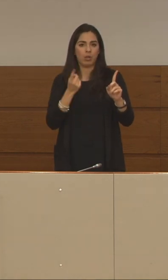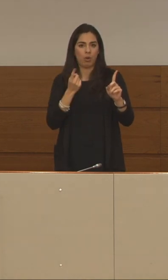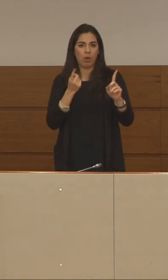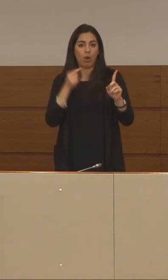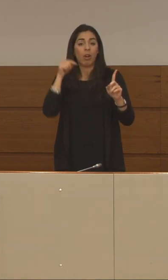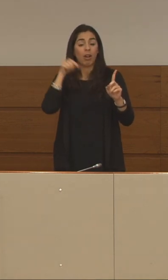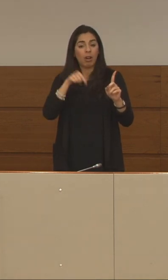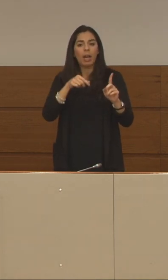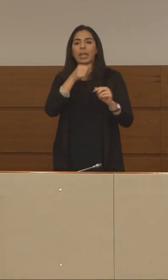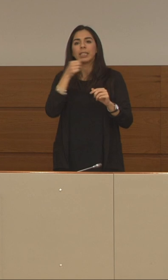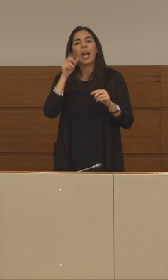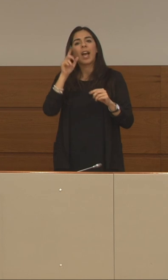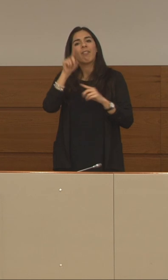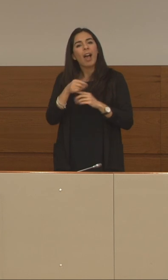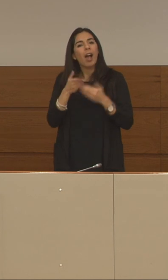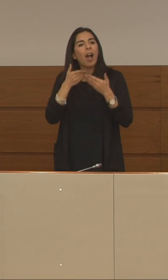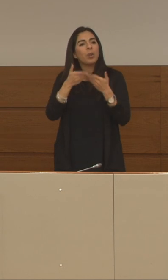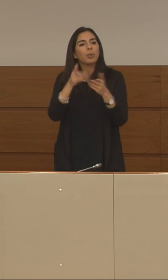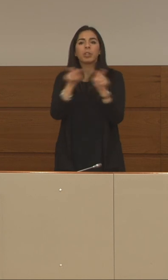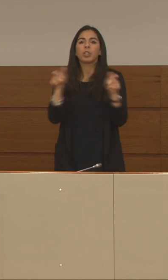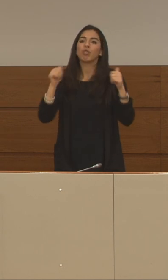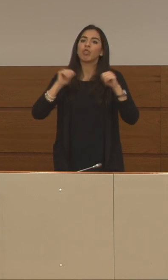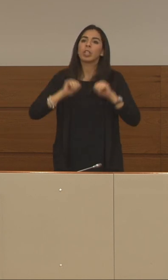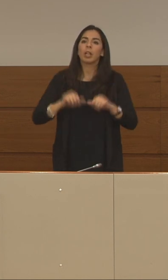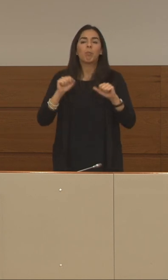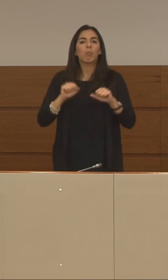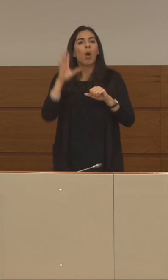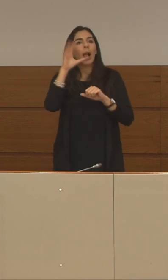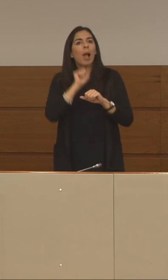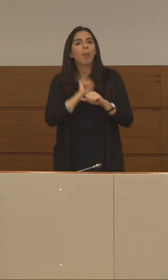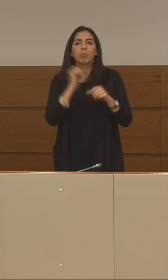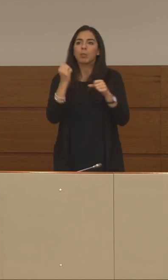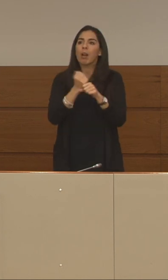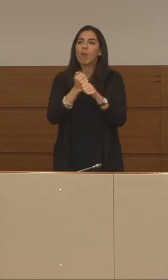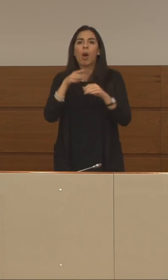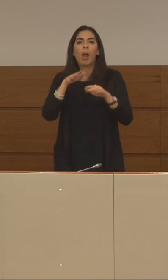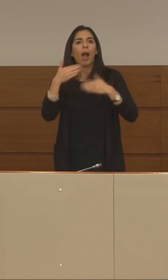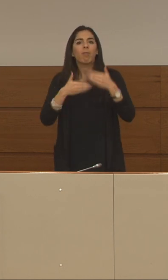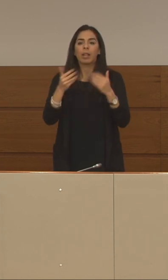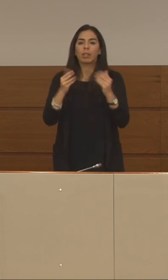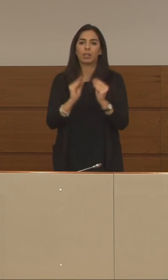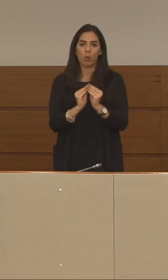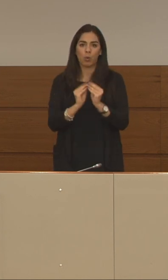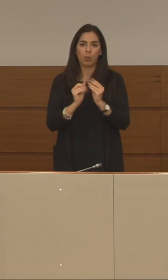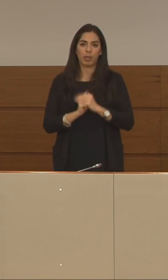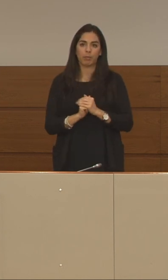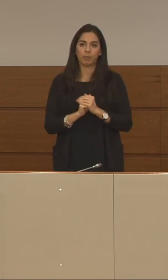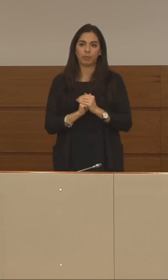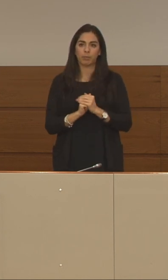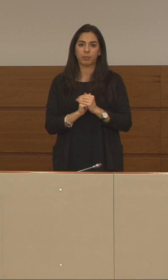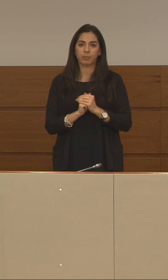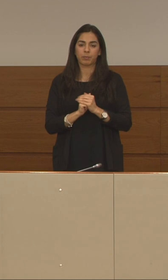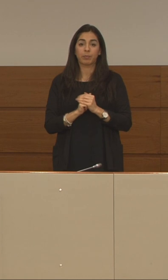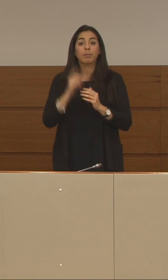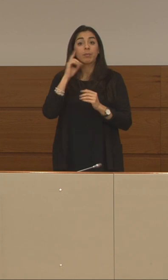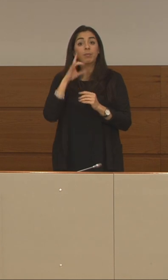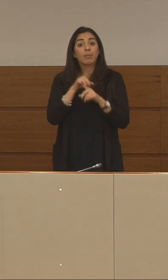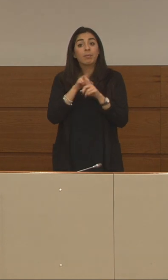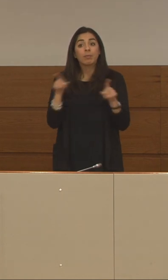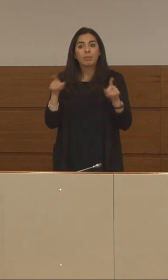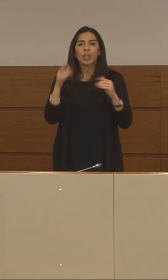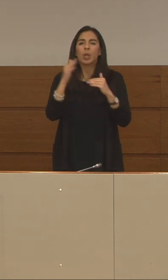linee di condotta e di operatività nelle strutture come sapete molte strutture hanno